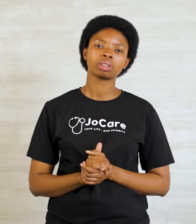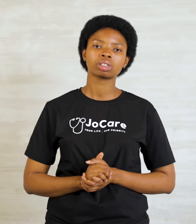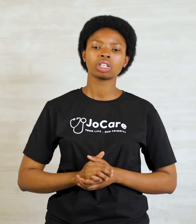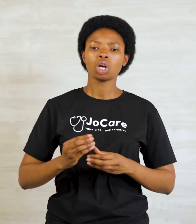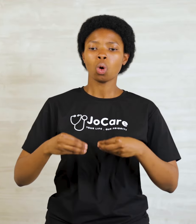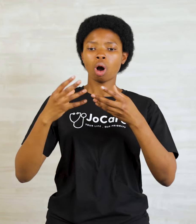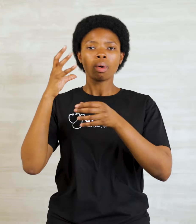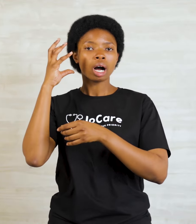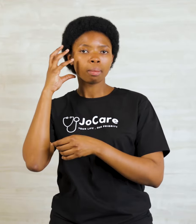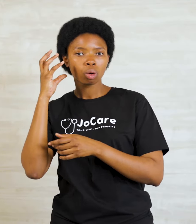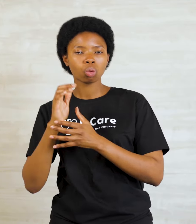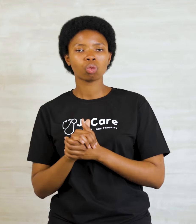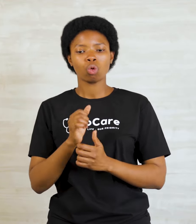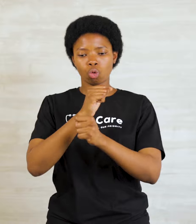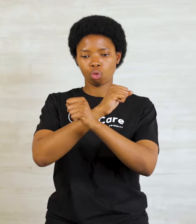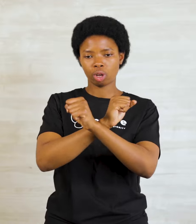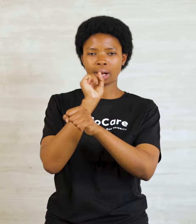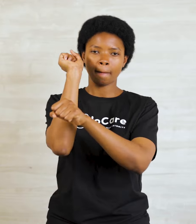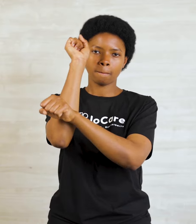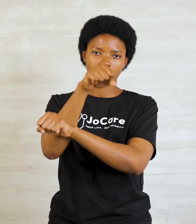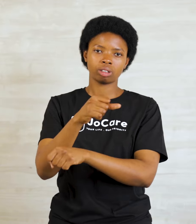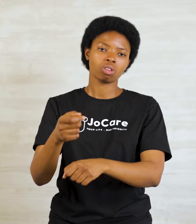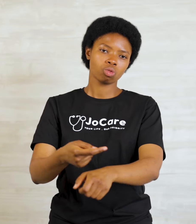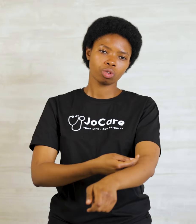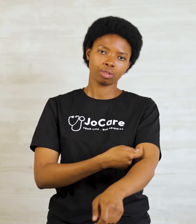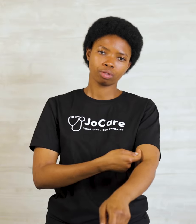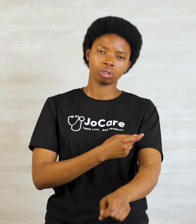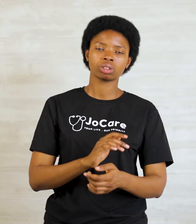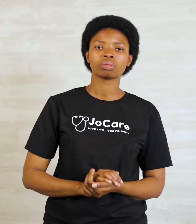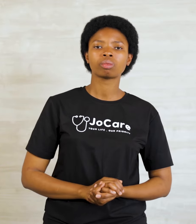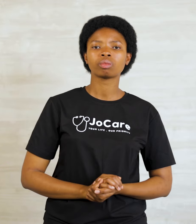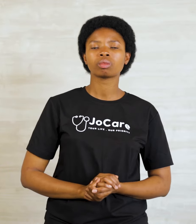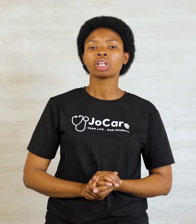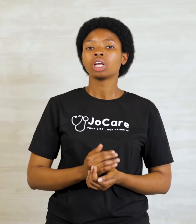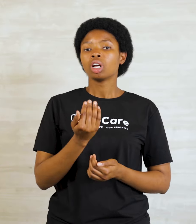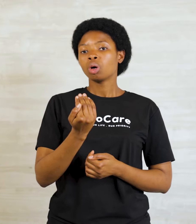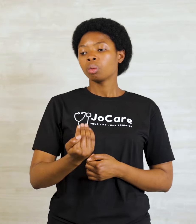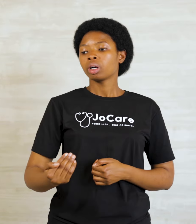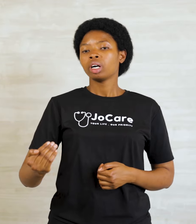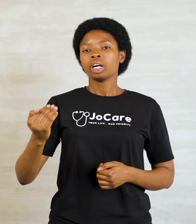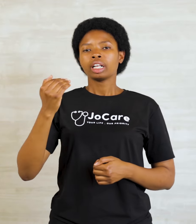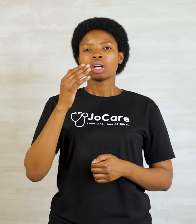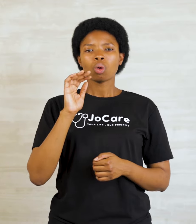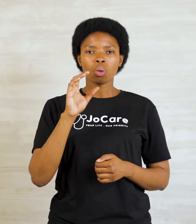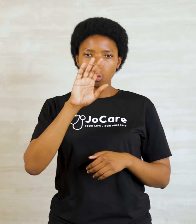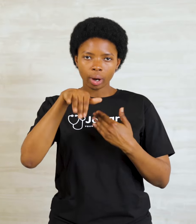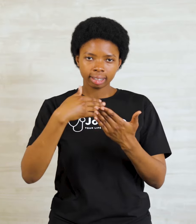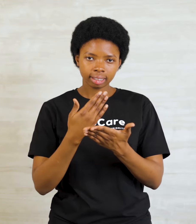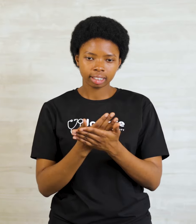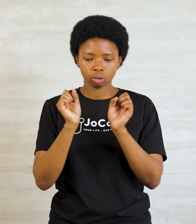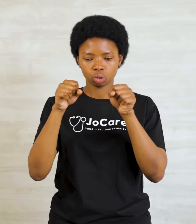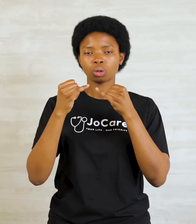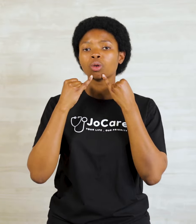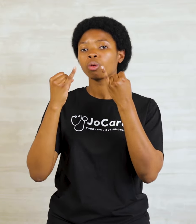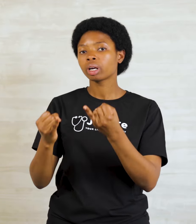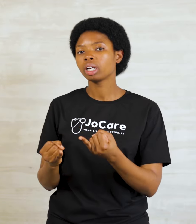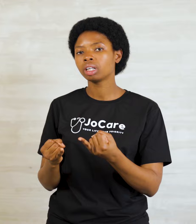kwirinda biruta kwivuza yego yego rero umwana wese ushobora kubwira akabasha kumva